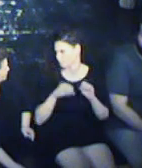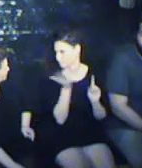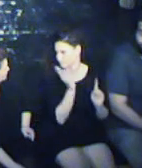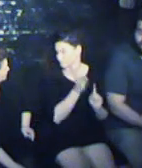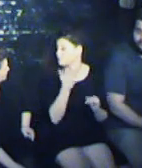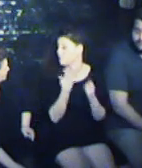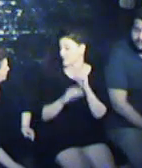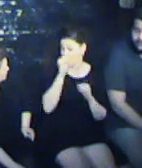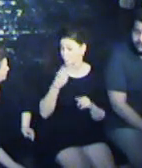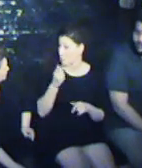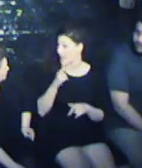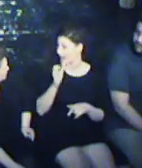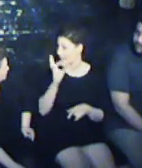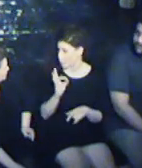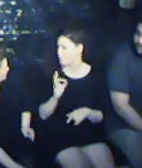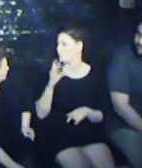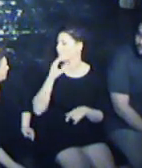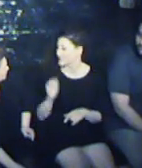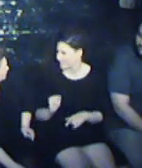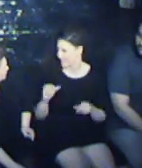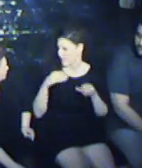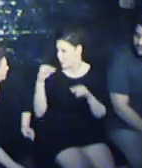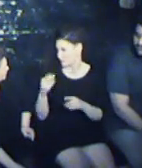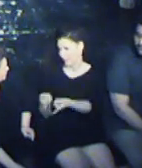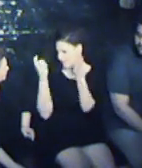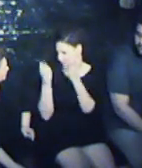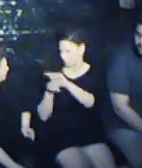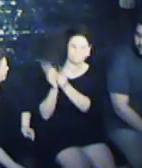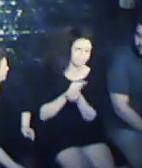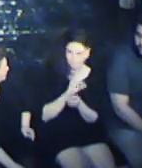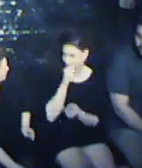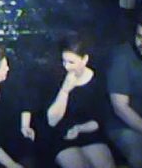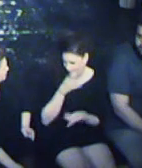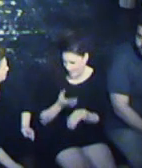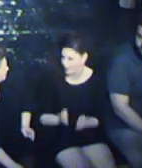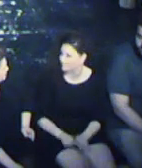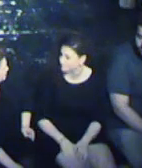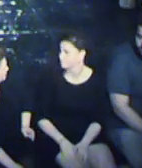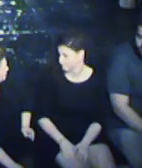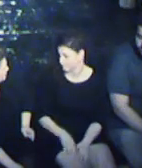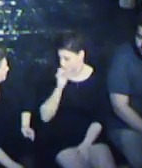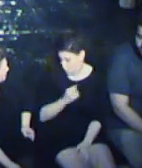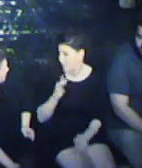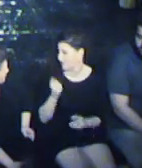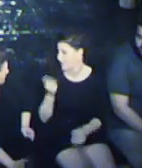brujo Cara le quitó la belleza y la juventud y la convirtió en lo que es ahora, la bruja